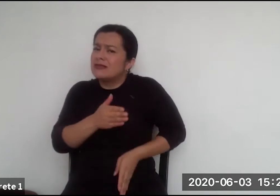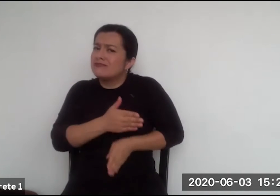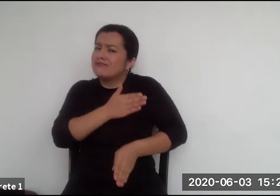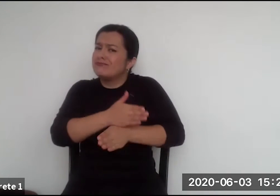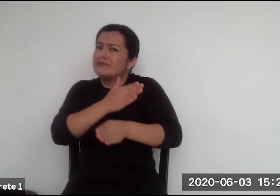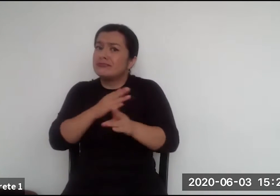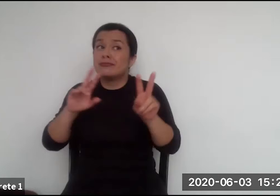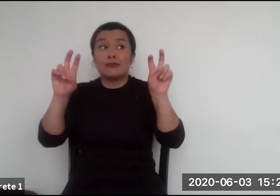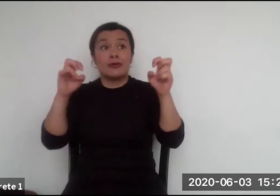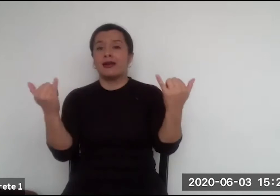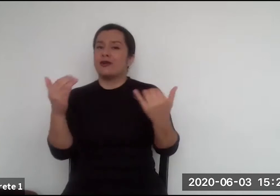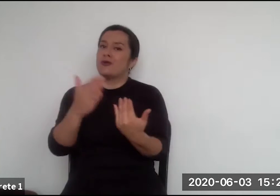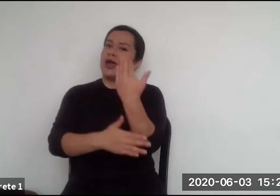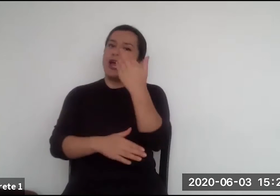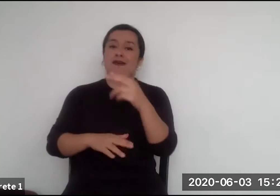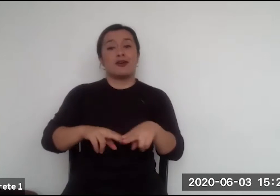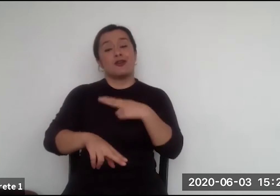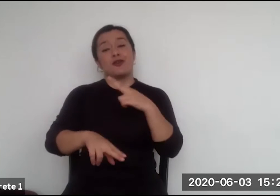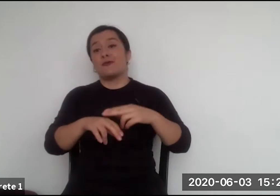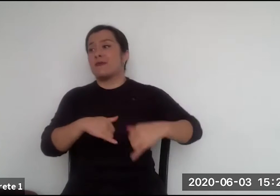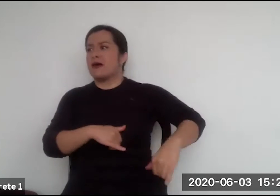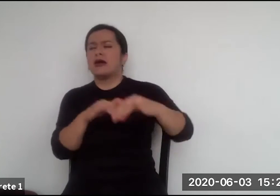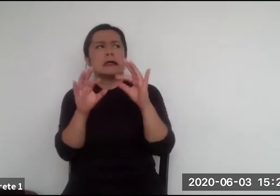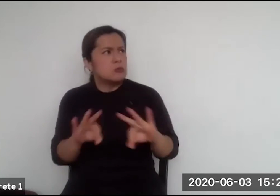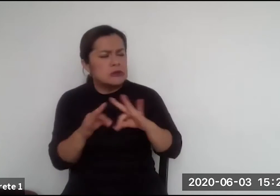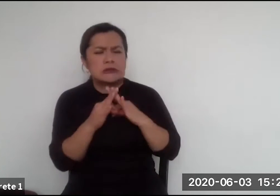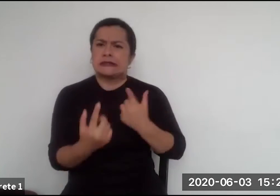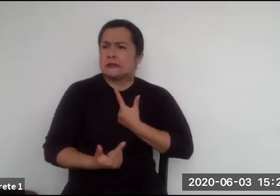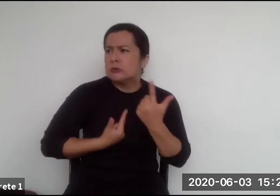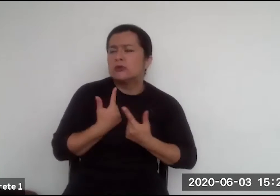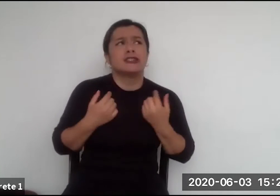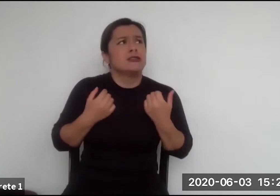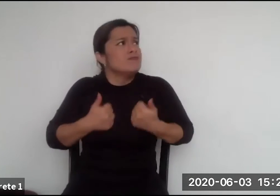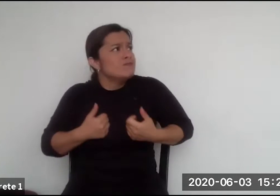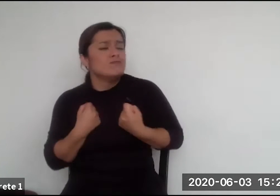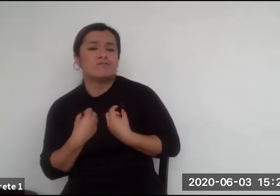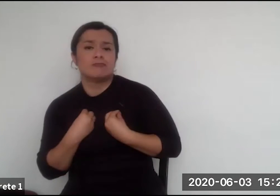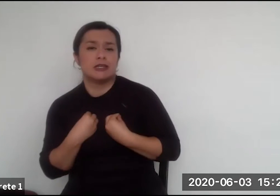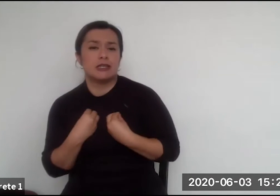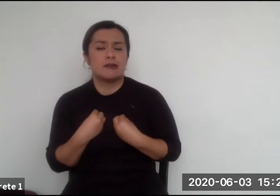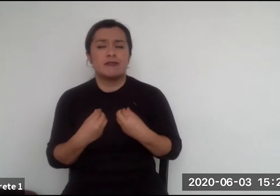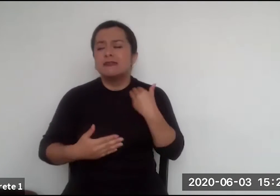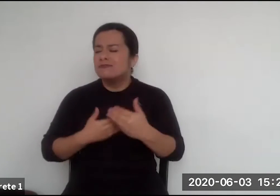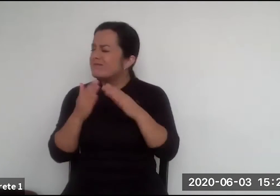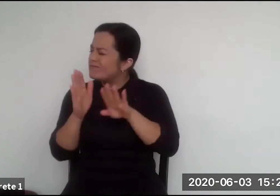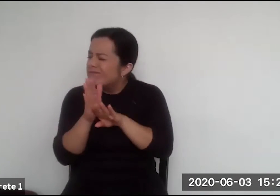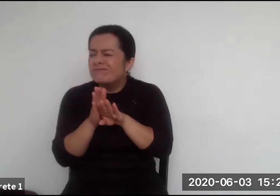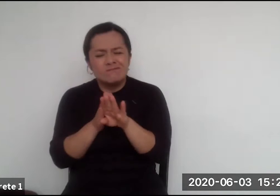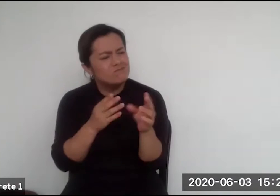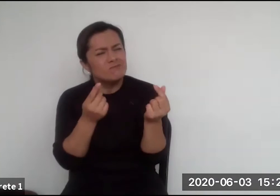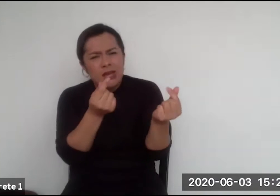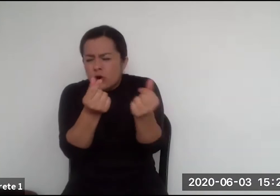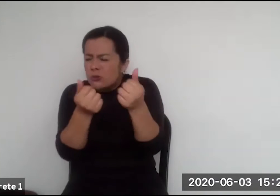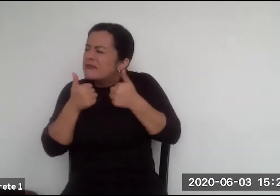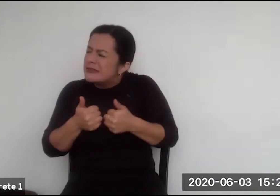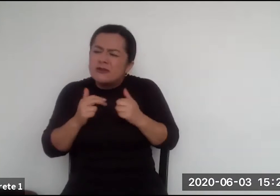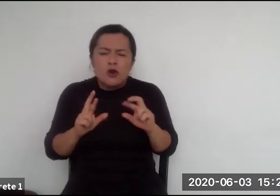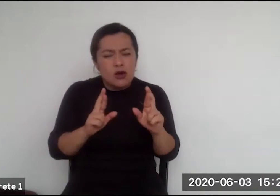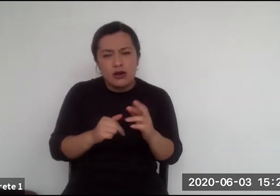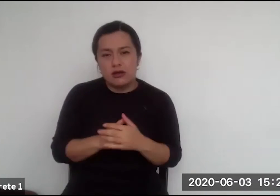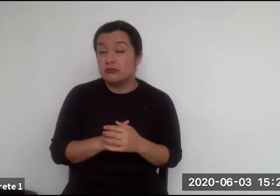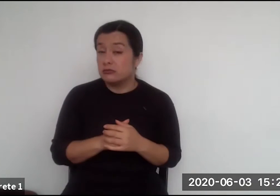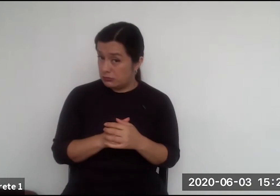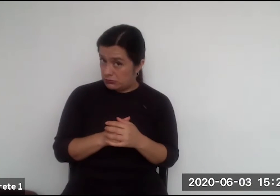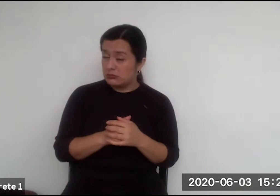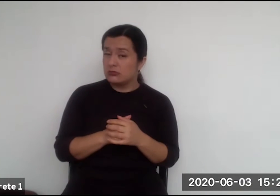nueva normalidad y la lucha por la supervivencia y por la superación económica, en fin. ¿Quiénes serán